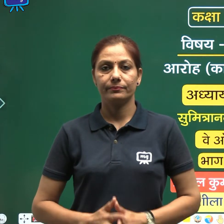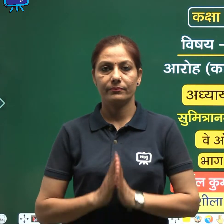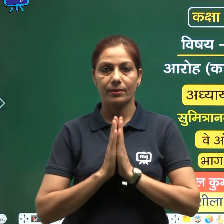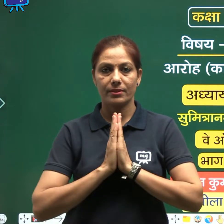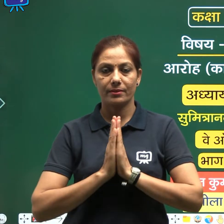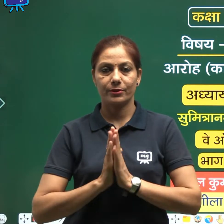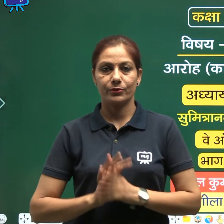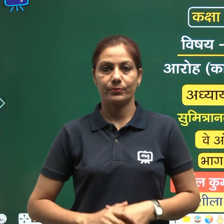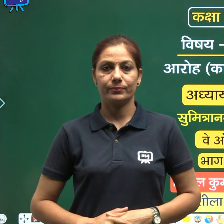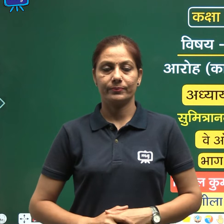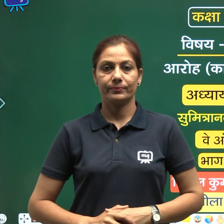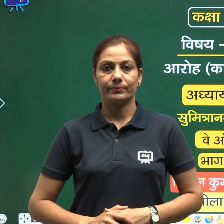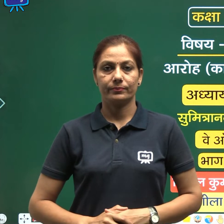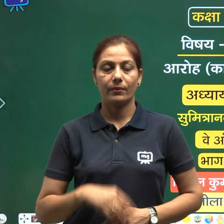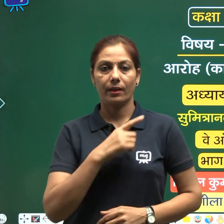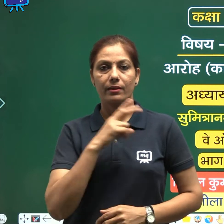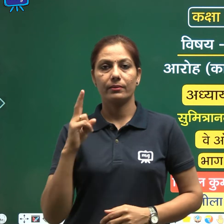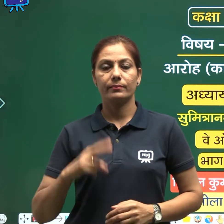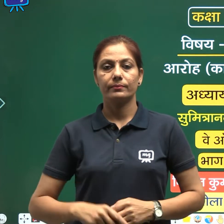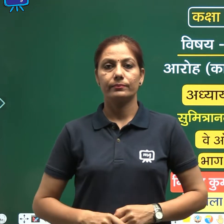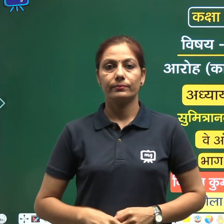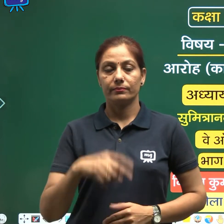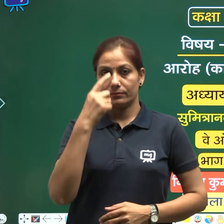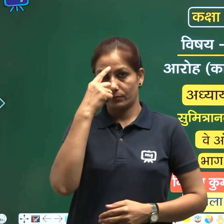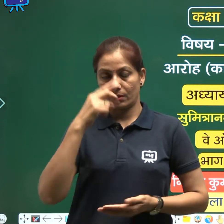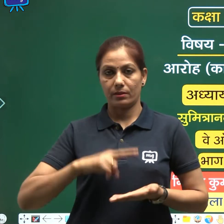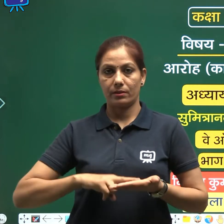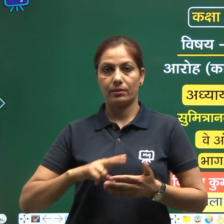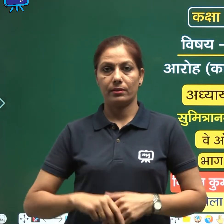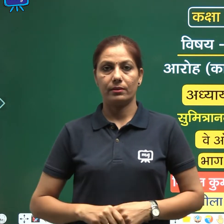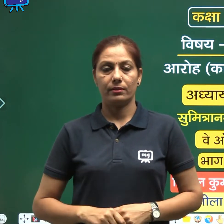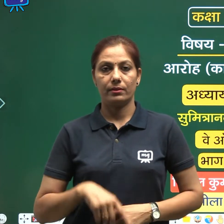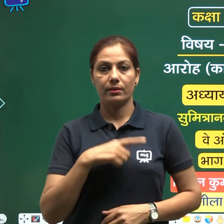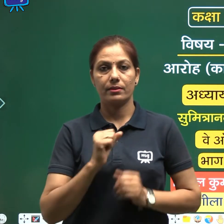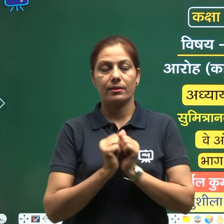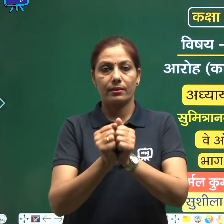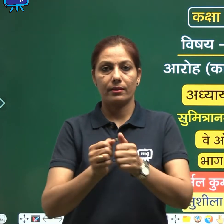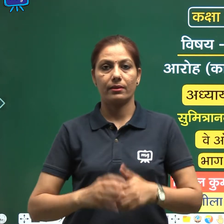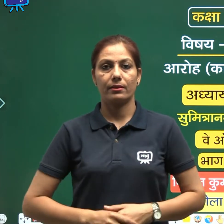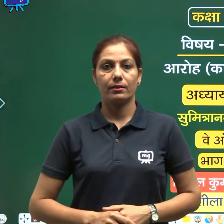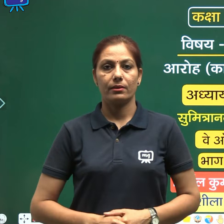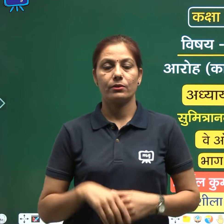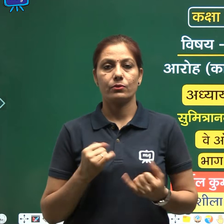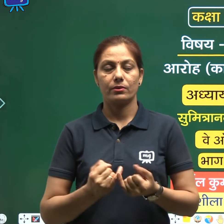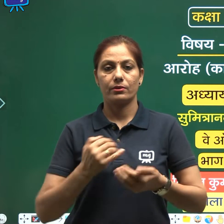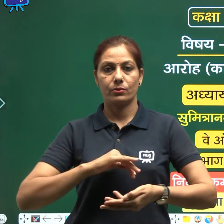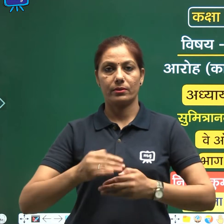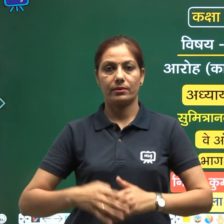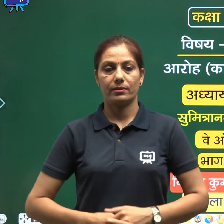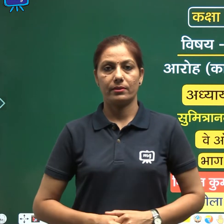नमस्कार बच्चों, मेरा नाम निर्मल कुमार गुप्ता, मेरे साथ हैं सुशीला